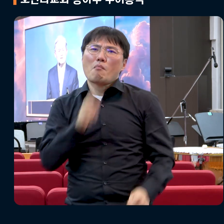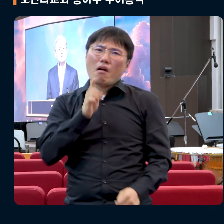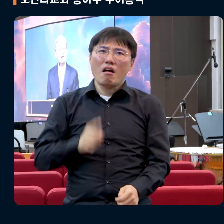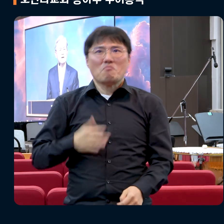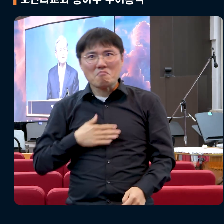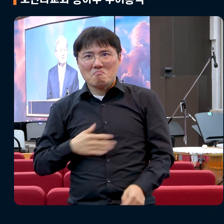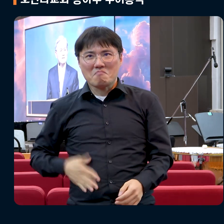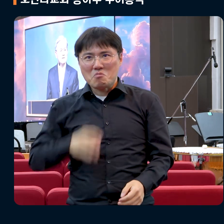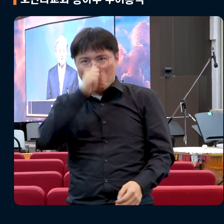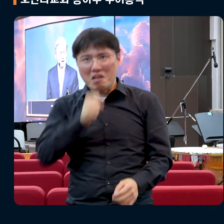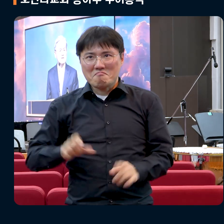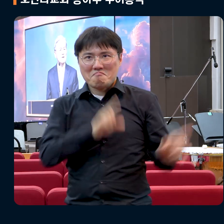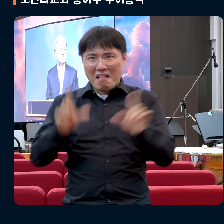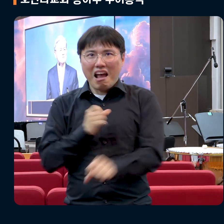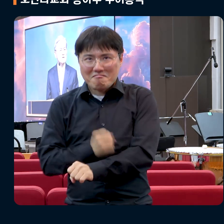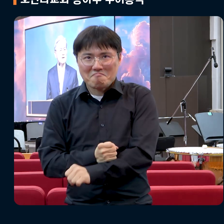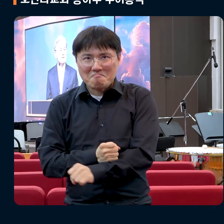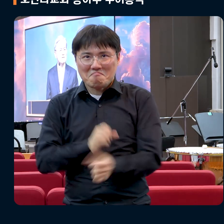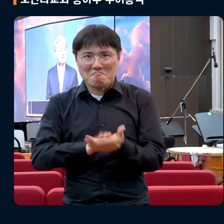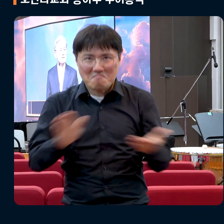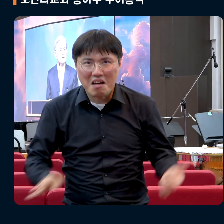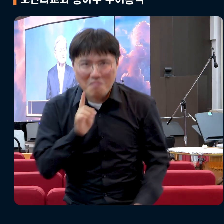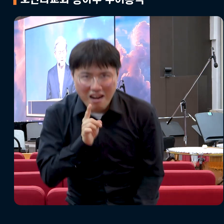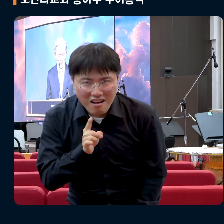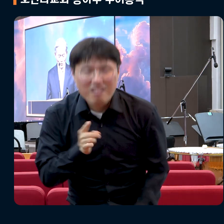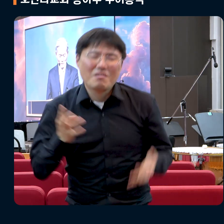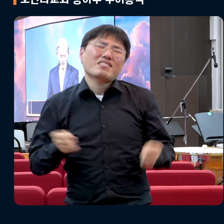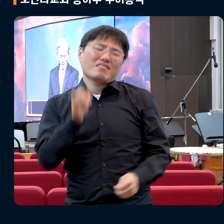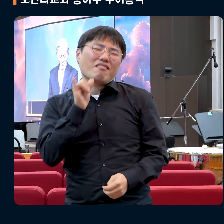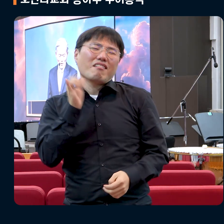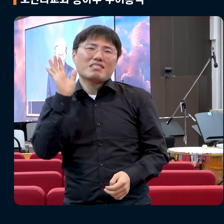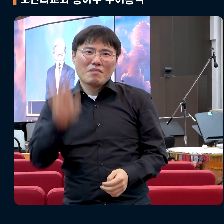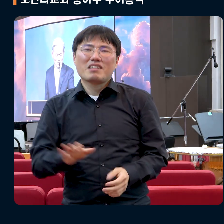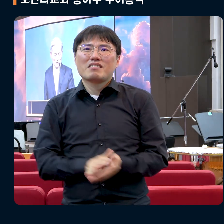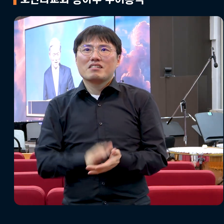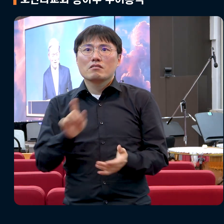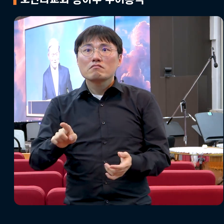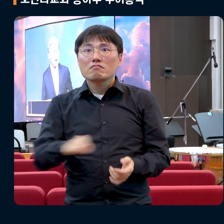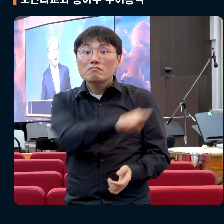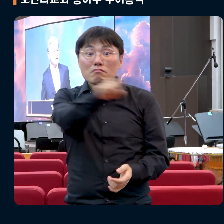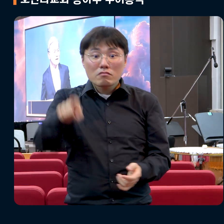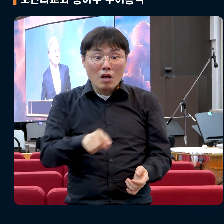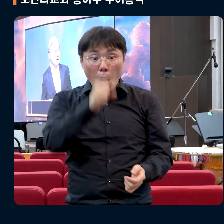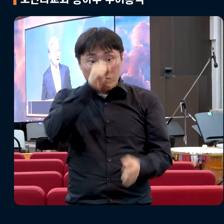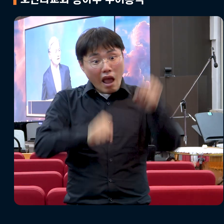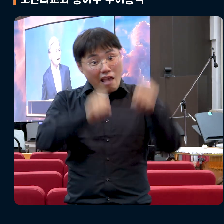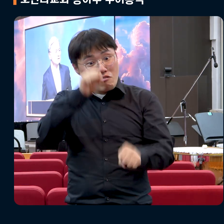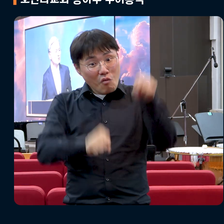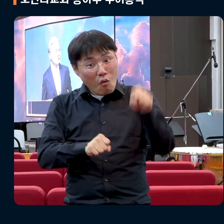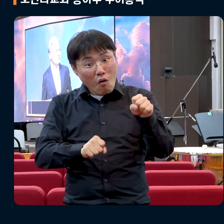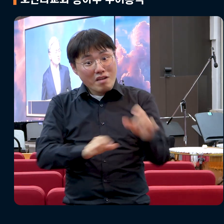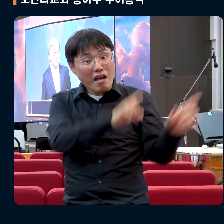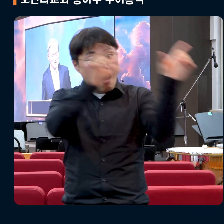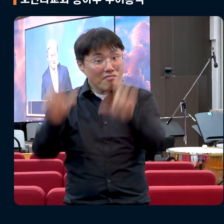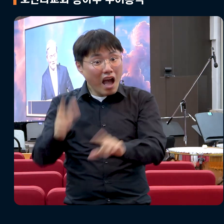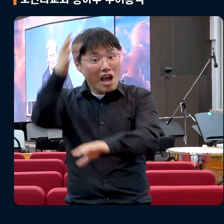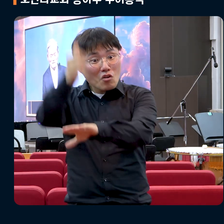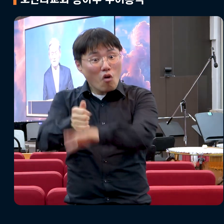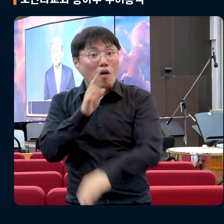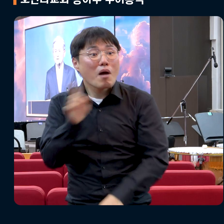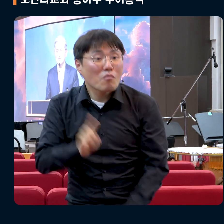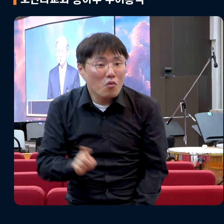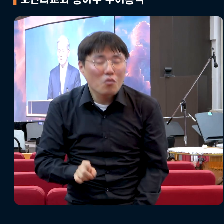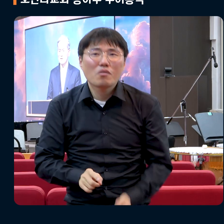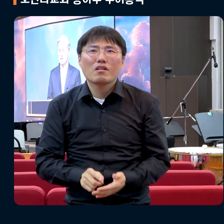얼마나 많이 얘기하면 착하게 살자, 착하게 살겠습니다. 자, 그런데 여기서 그들이 착하게 산다 하는 건 결국